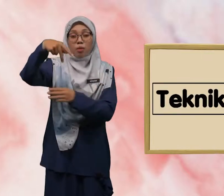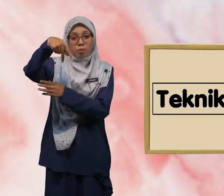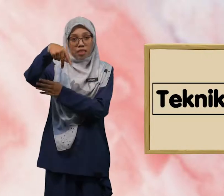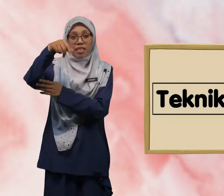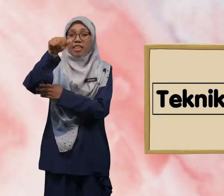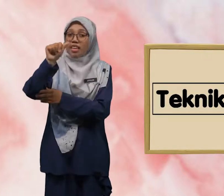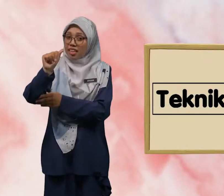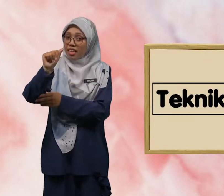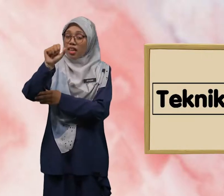by